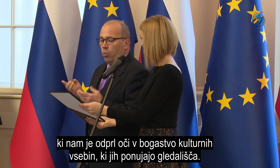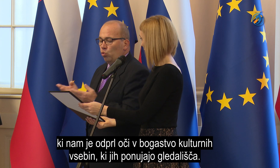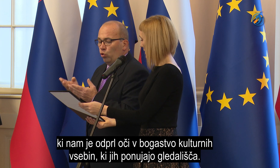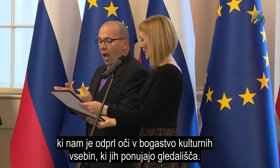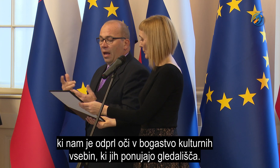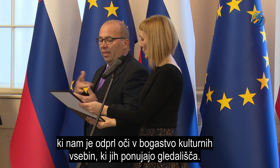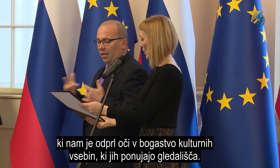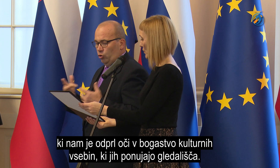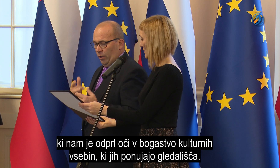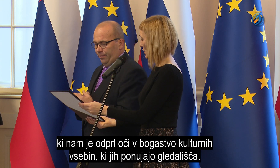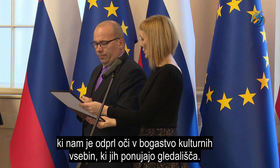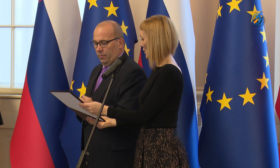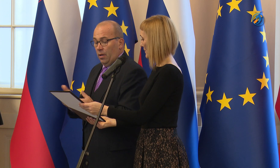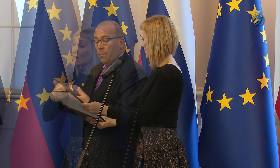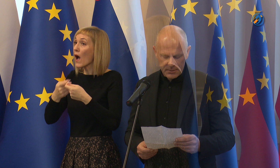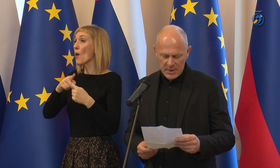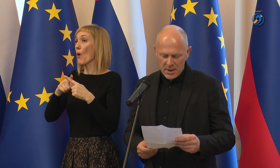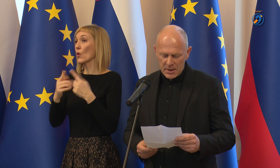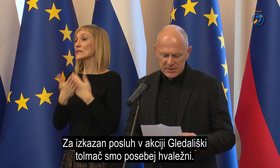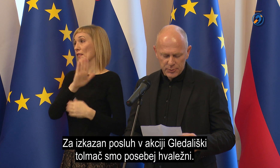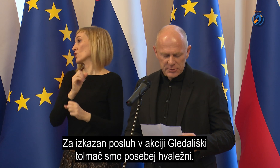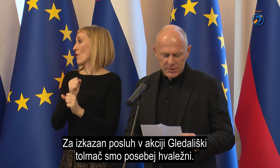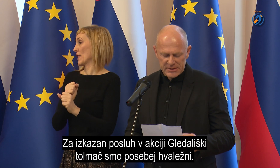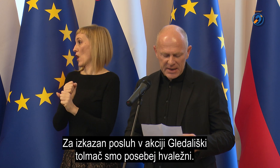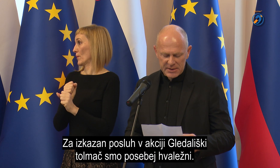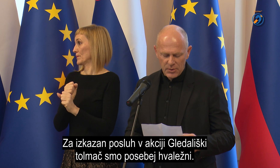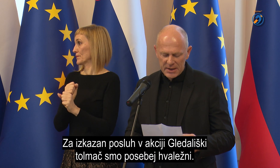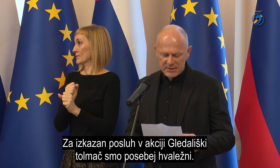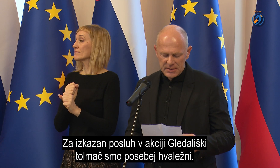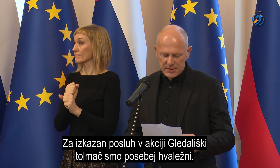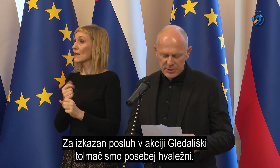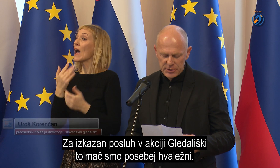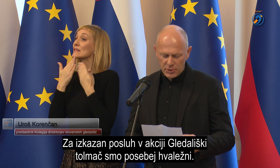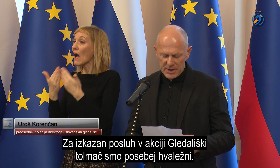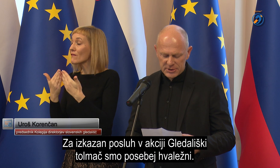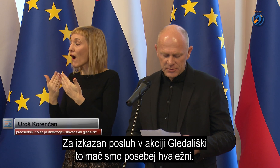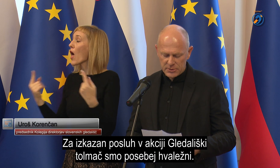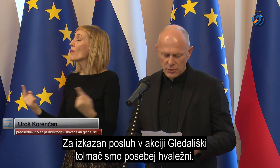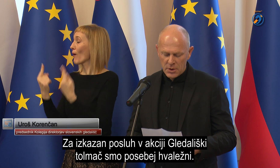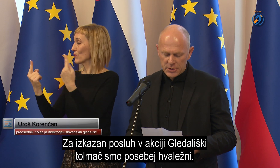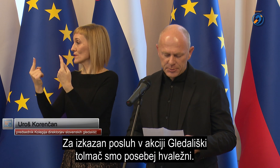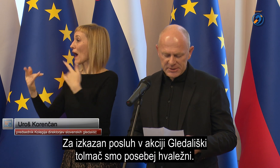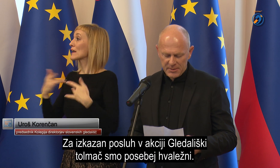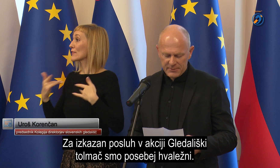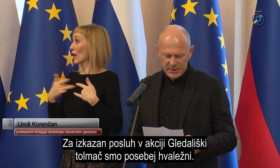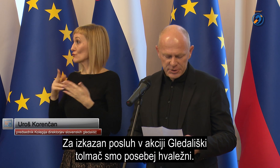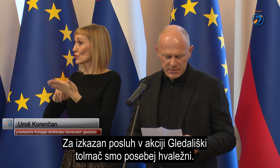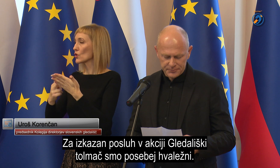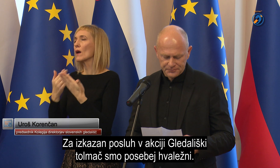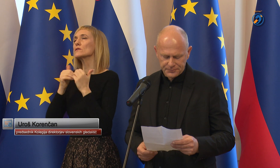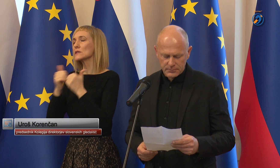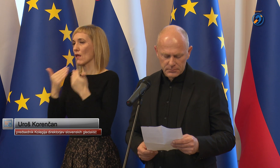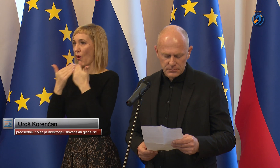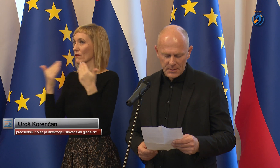vsebin, ki jih ponujajo gledališča. Za posluh izkazan v akciji Gledališki tolmač smo zato še posebej hvaležni.